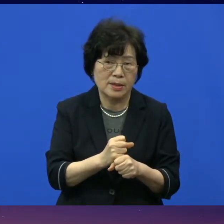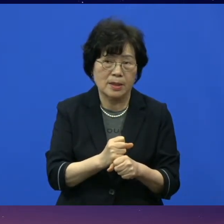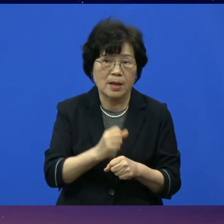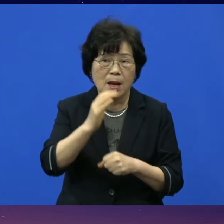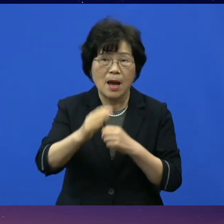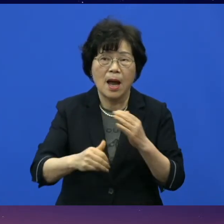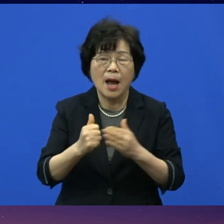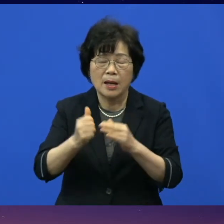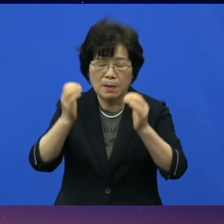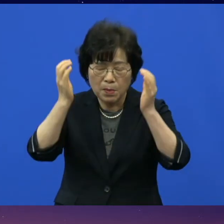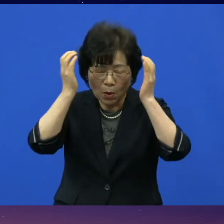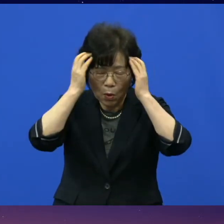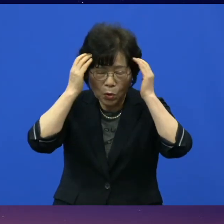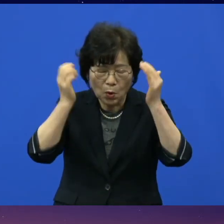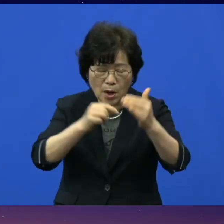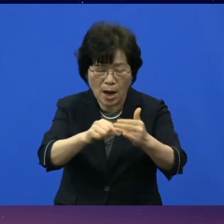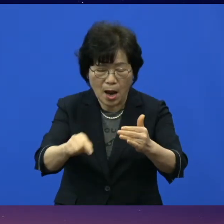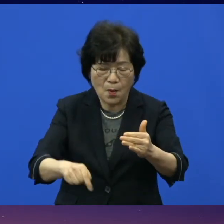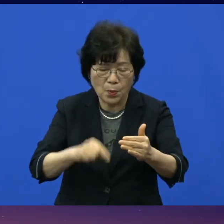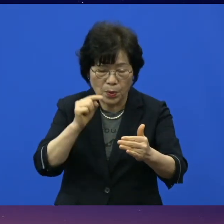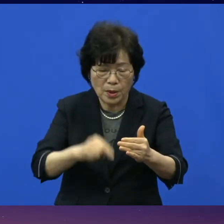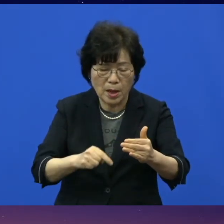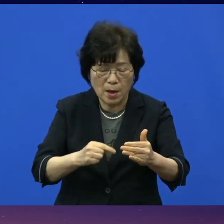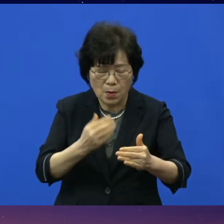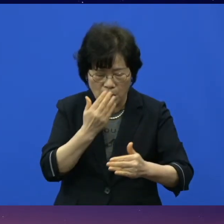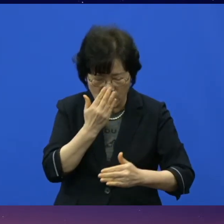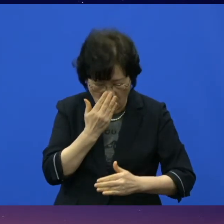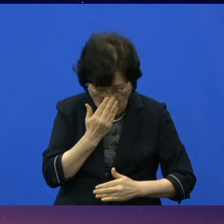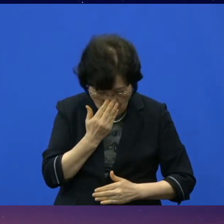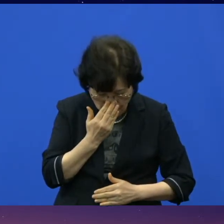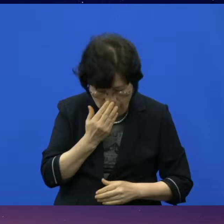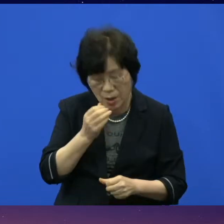하나님의 고통 속에서 우리를 낮추세요.